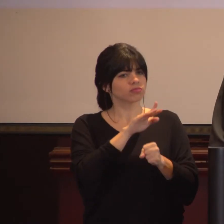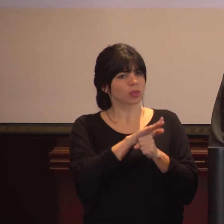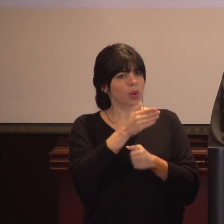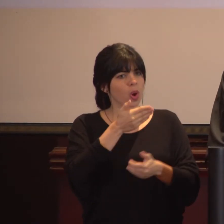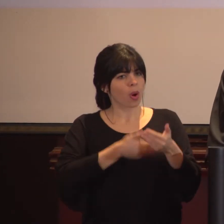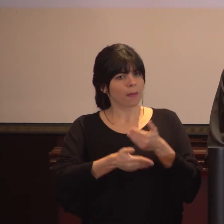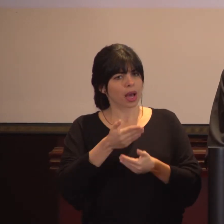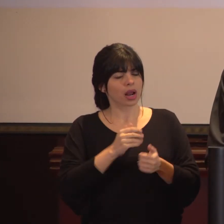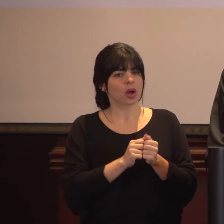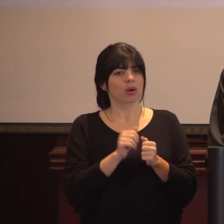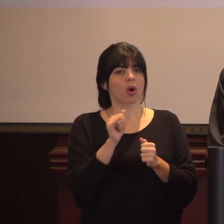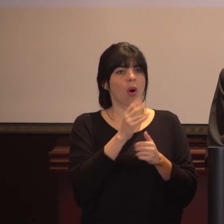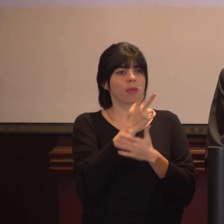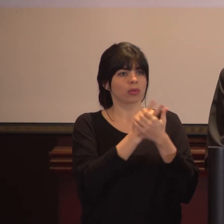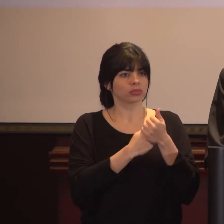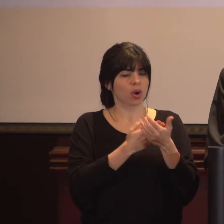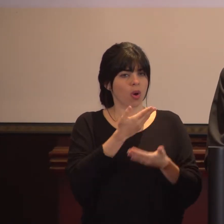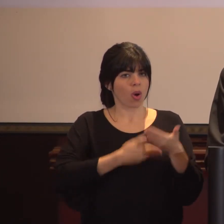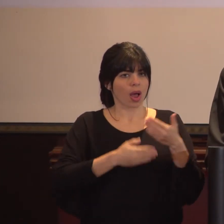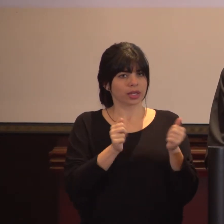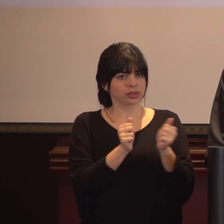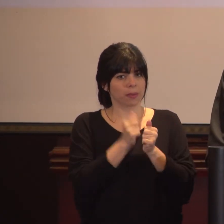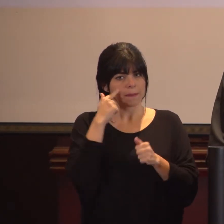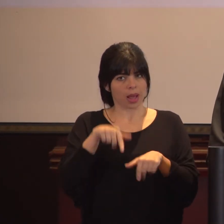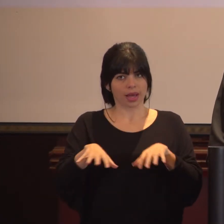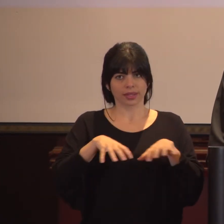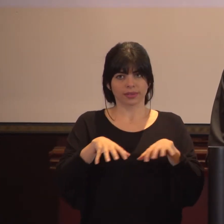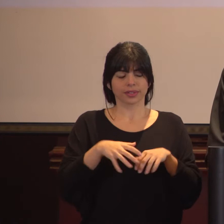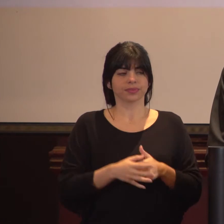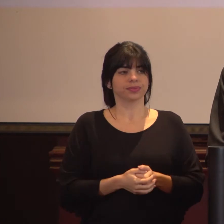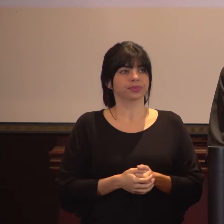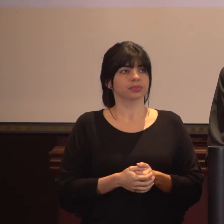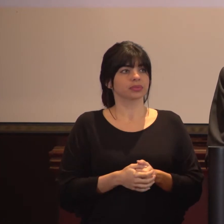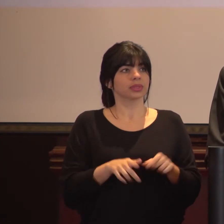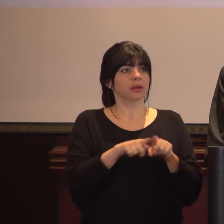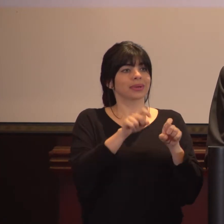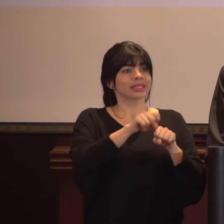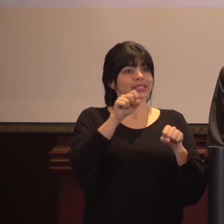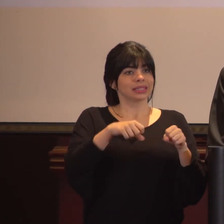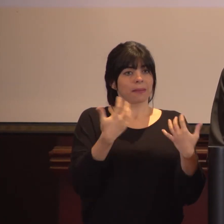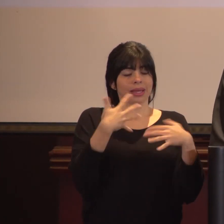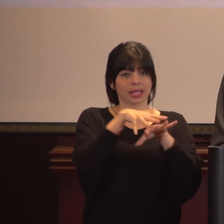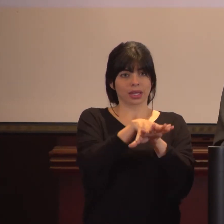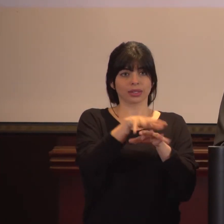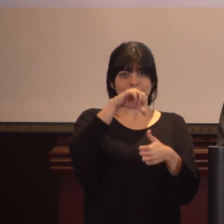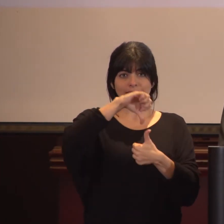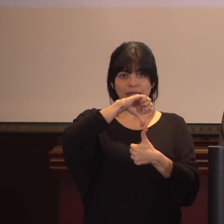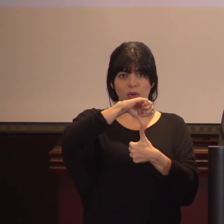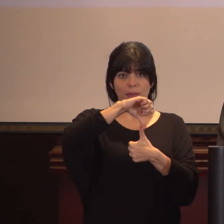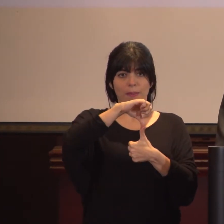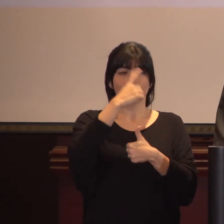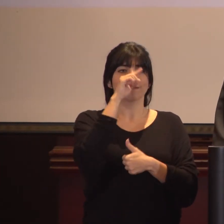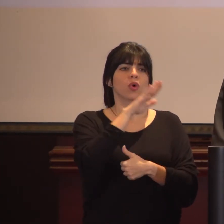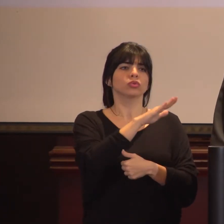cooperación como coorganizador de este evento al sistema de integración centroamericana